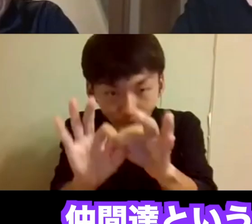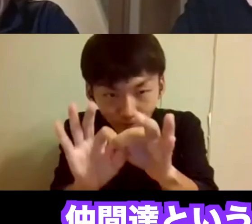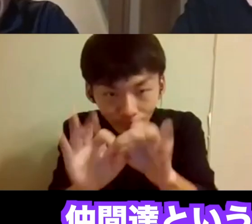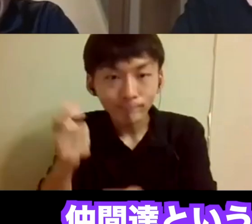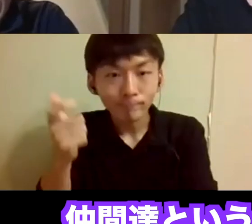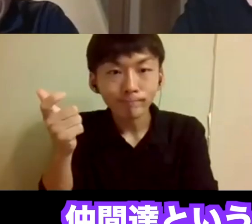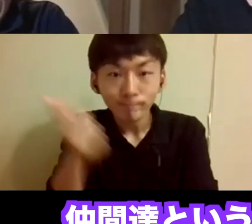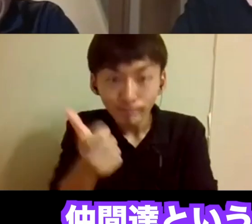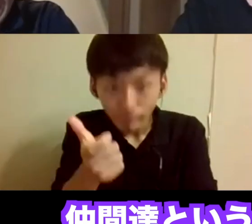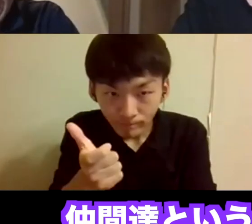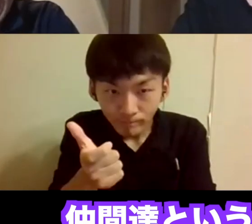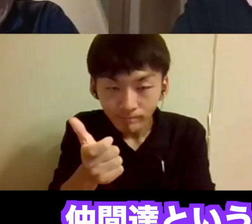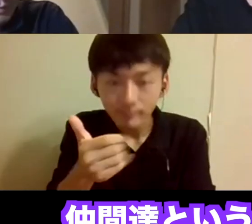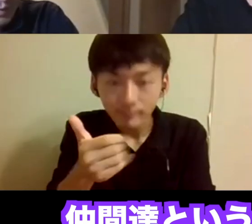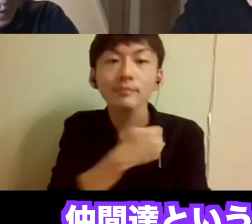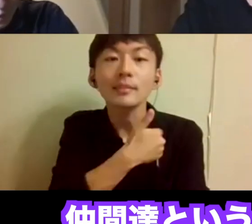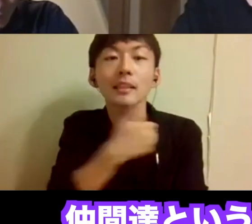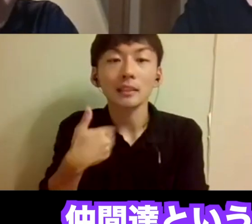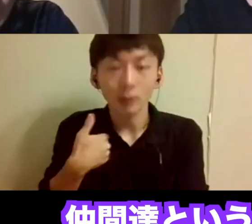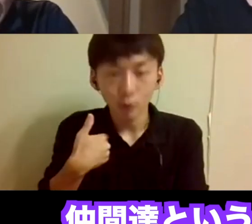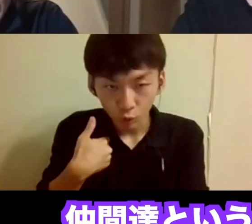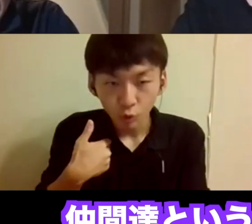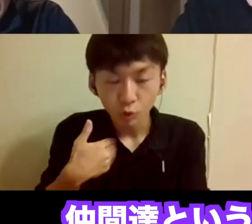こう捉えてもらえるといいかなと思う